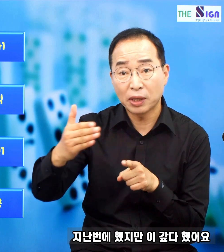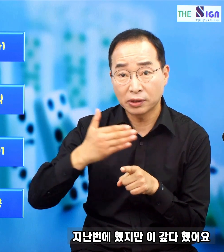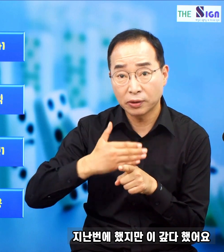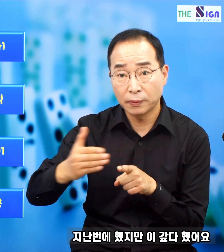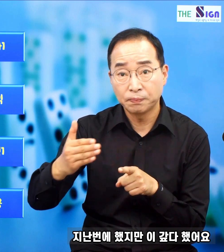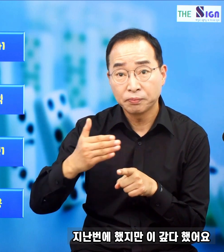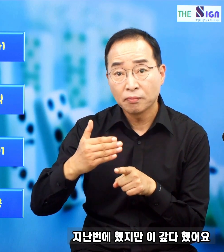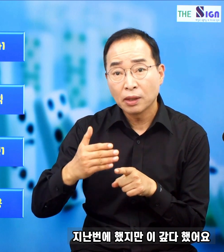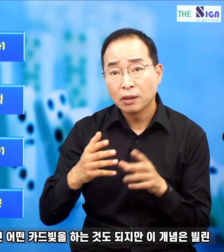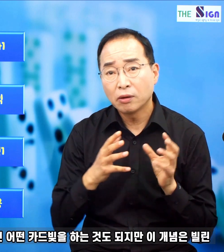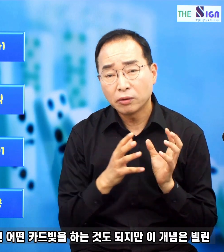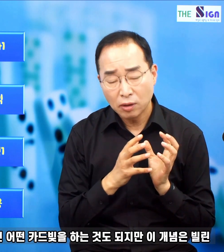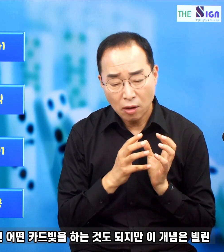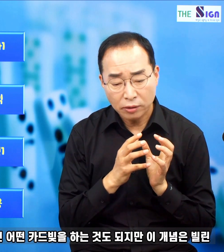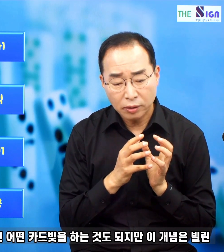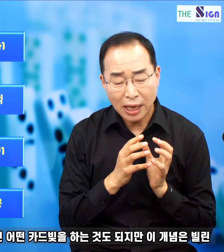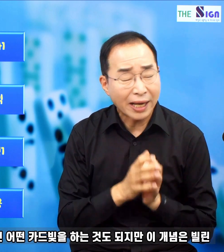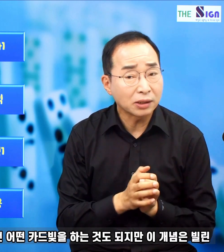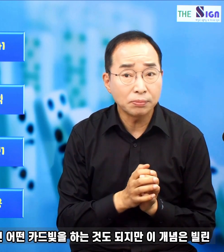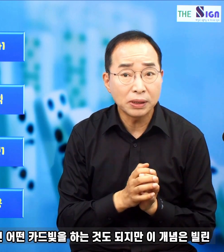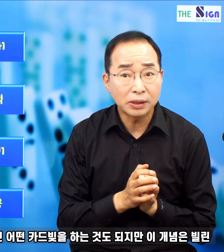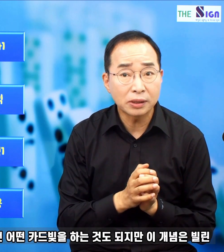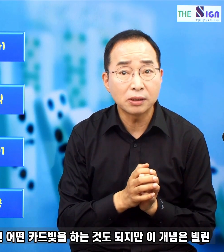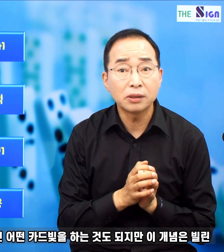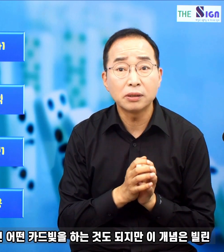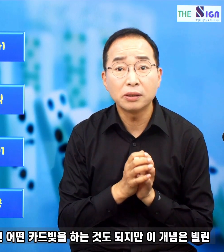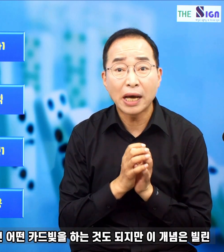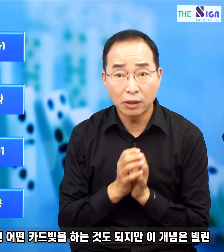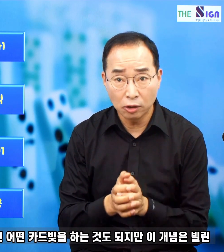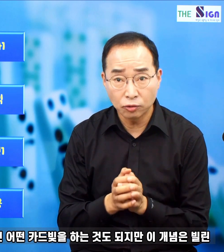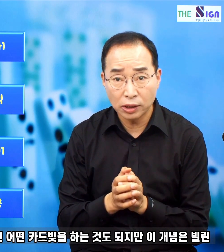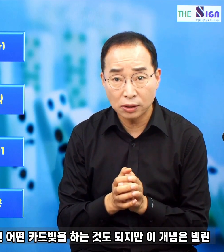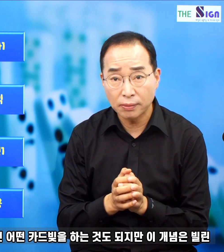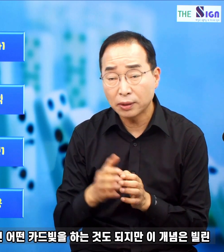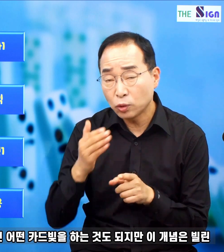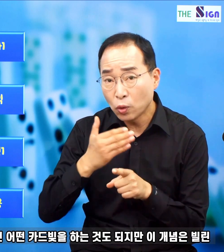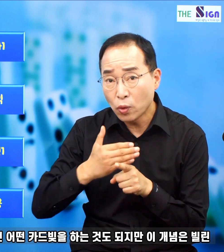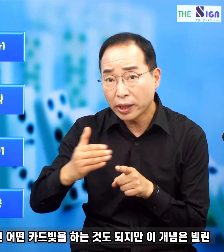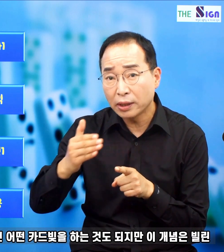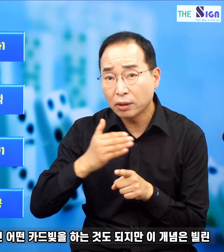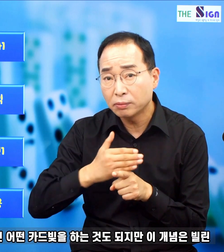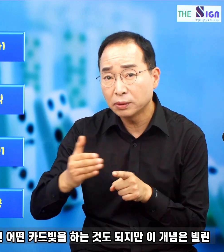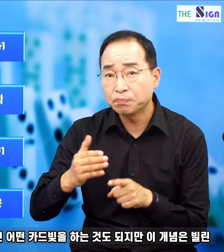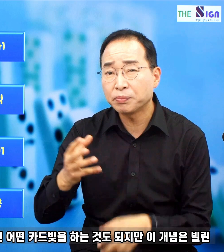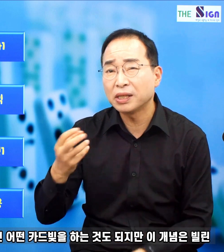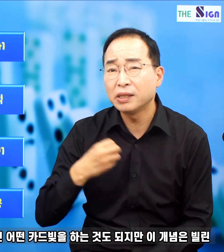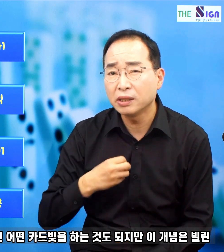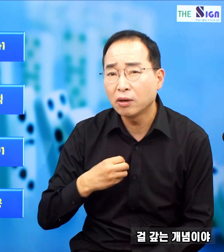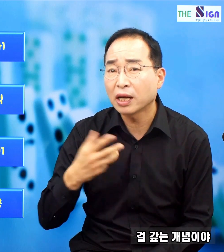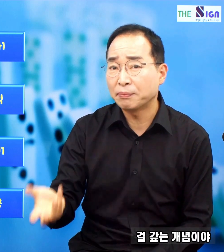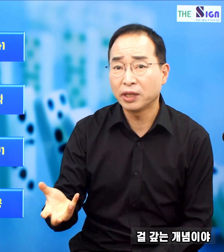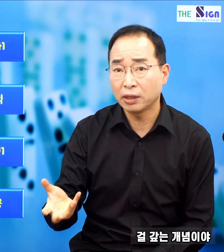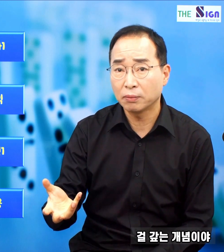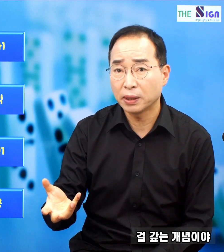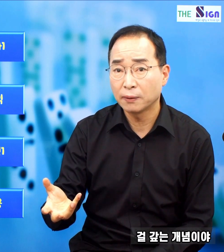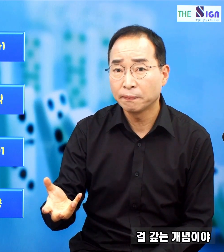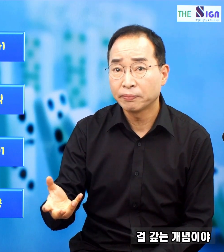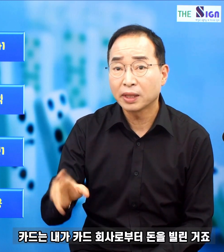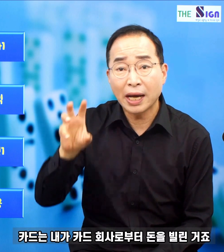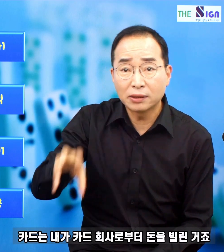써요. 이건 어떤 카드빚을 하는 것도 되지만, 요 개념은 빌린 걸 갚는 개념이야.